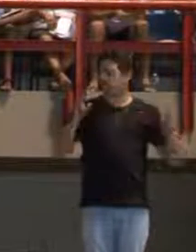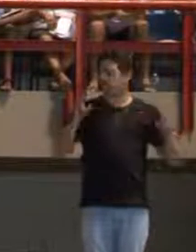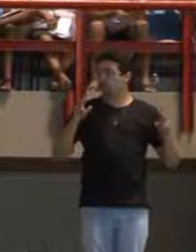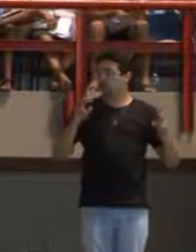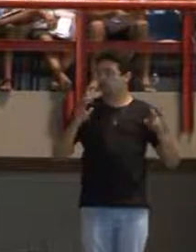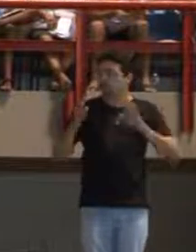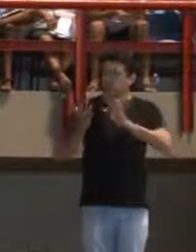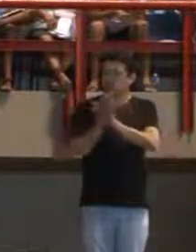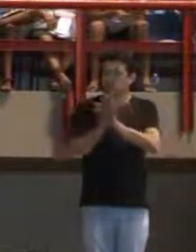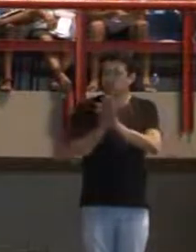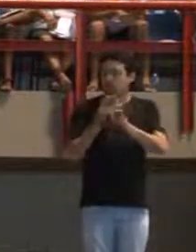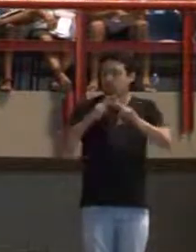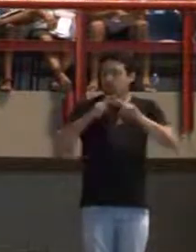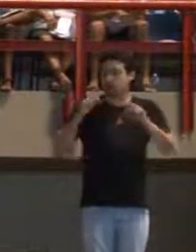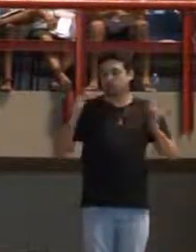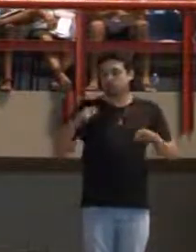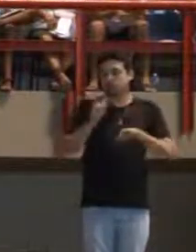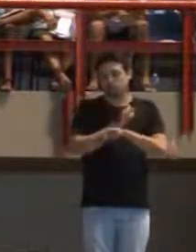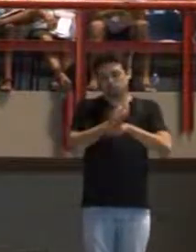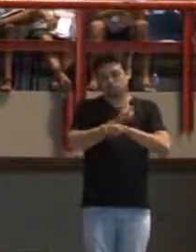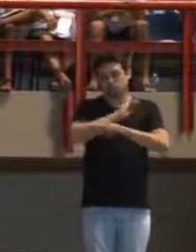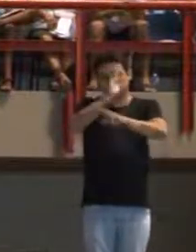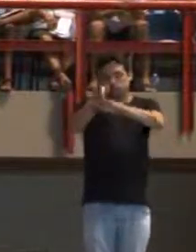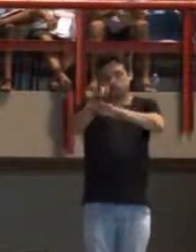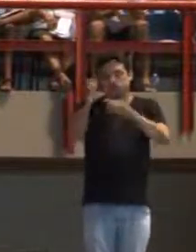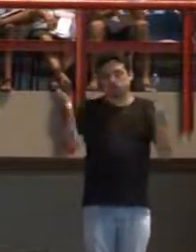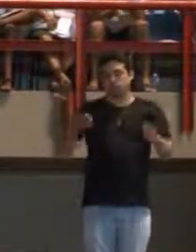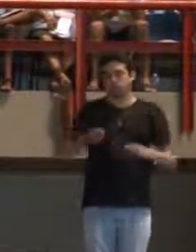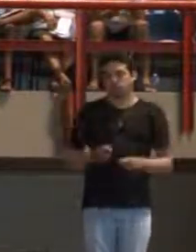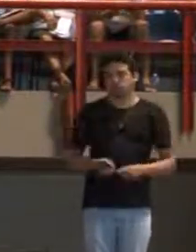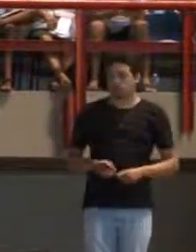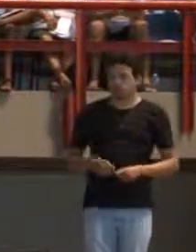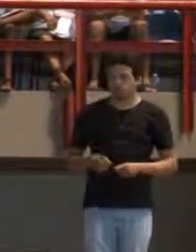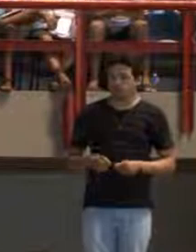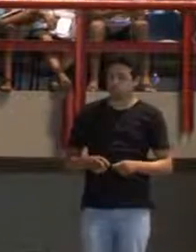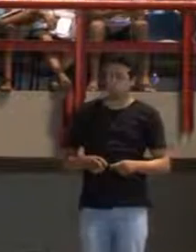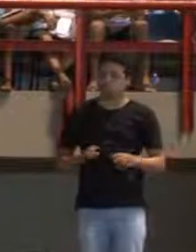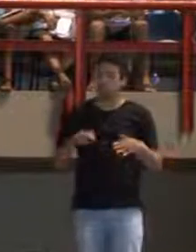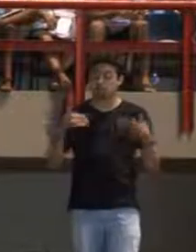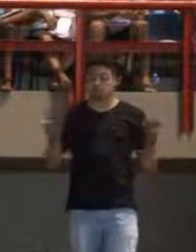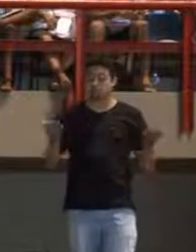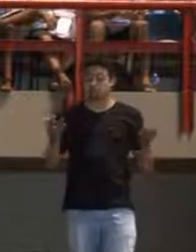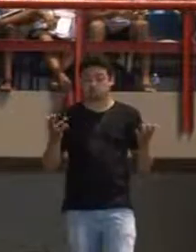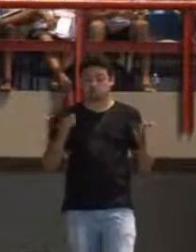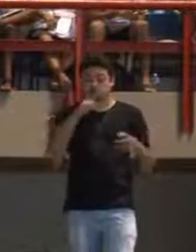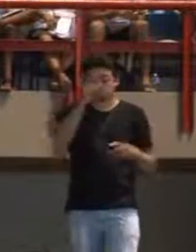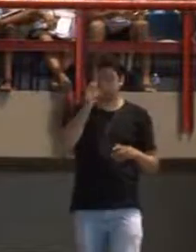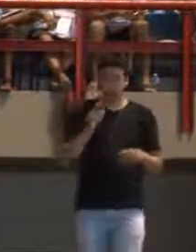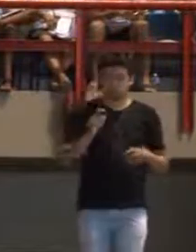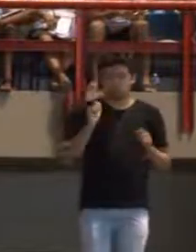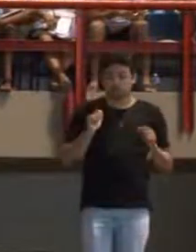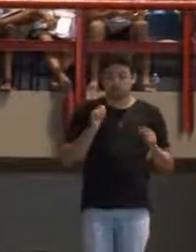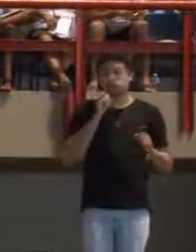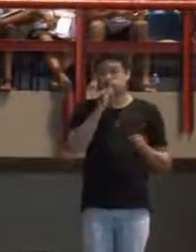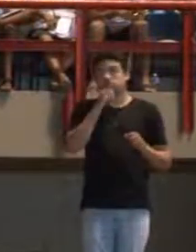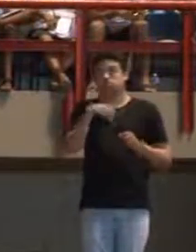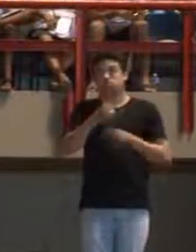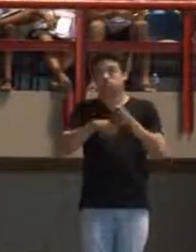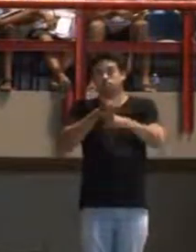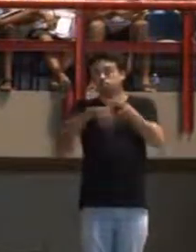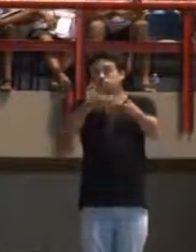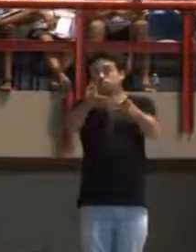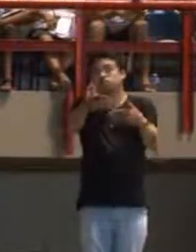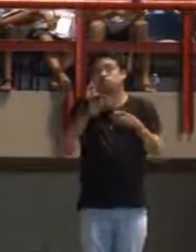Mais corpo a corpo. Aí nós temos algumas chances contra os americanos. A não ser que passe aí para frente